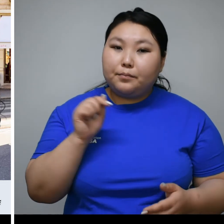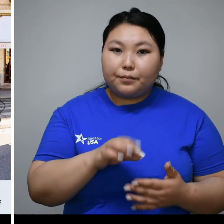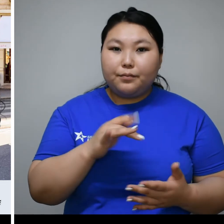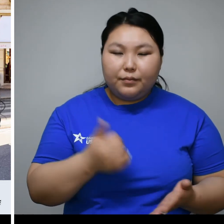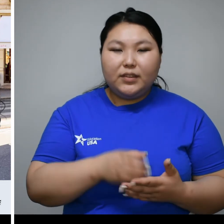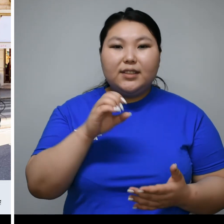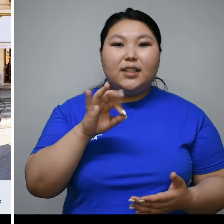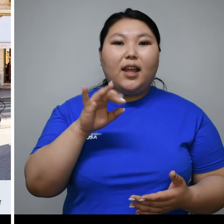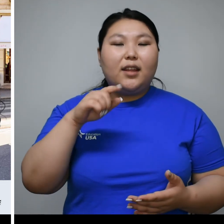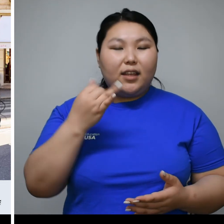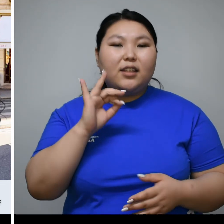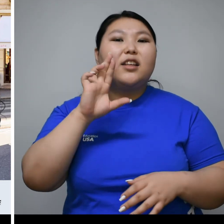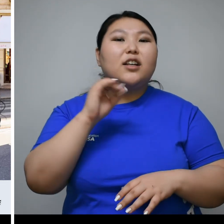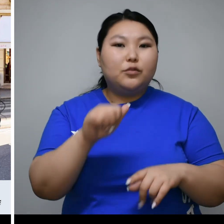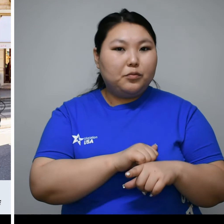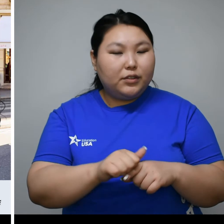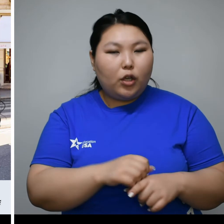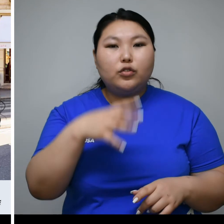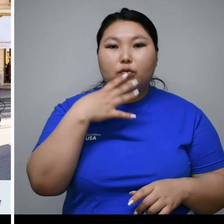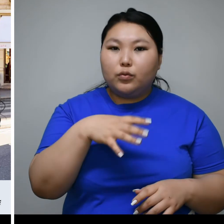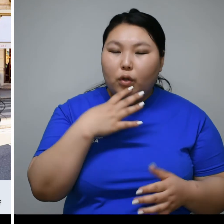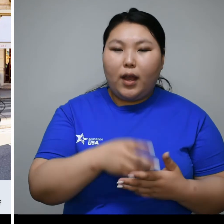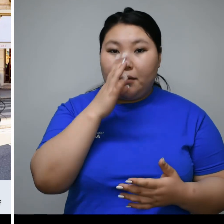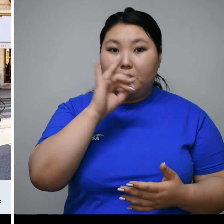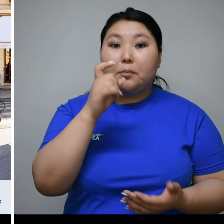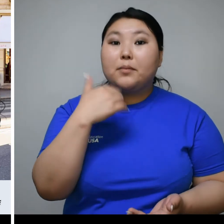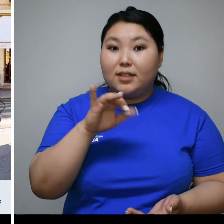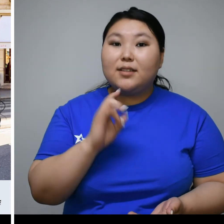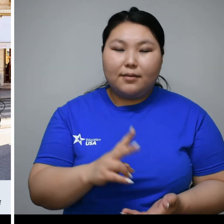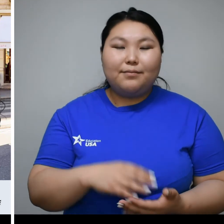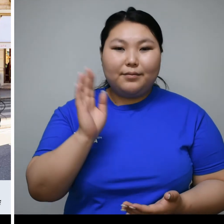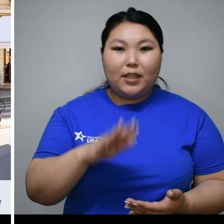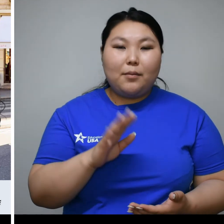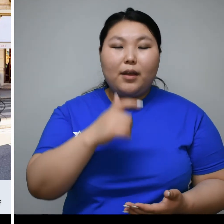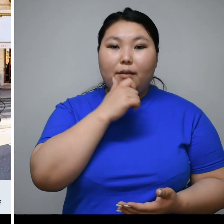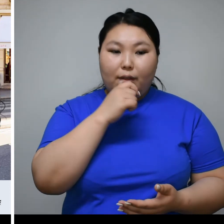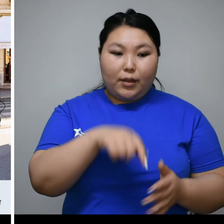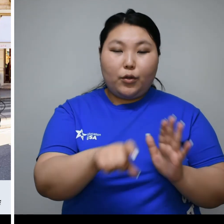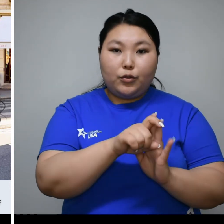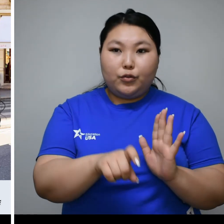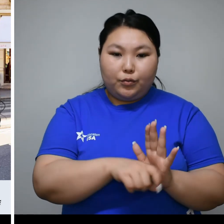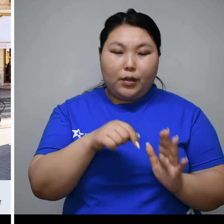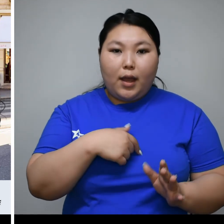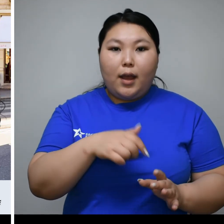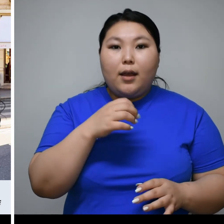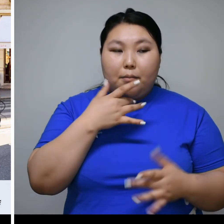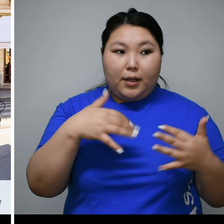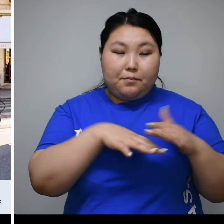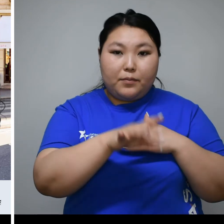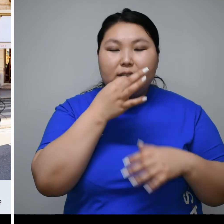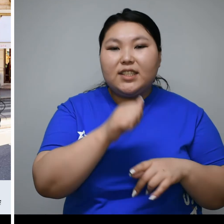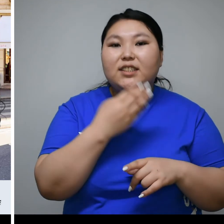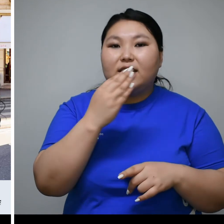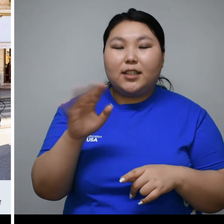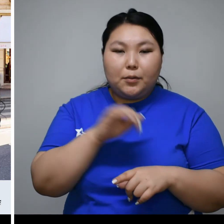уу яг стратегийн яаж бэлдэх гэд зөвлөгөө маш их байсан. Тийм болохоор хэрвээ энэ хөтөлбөр татлаа хийж байгаа бол